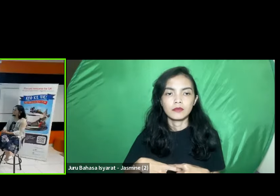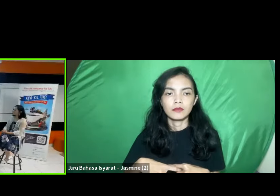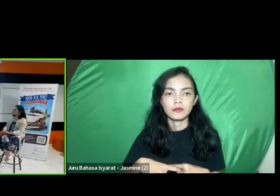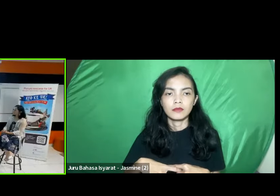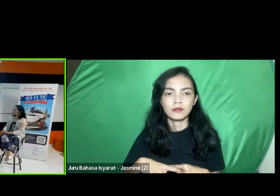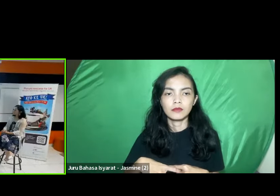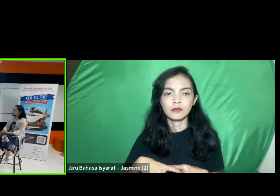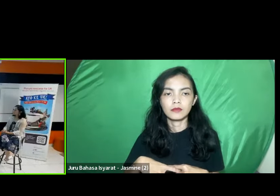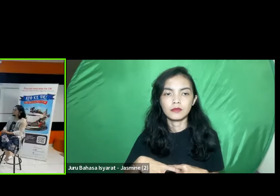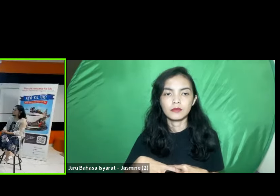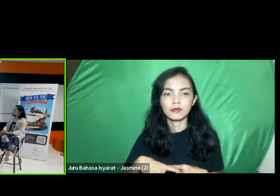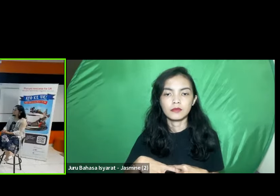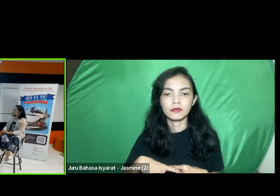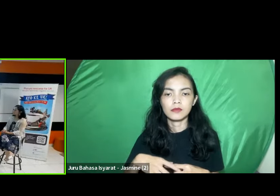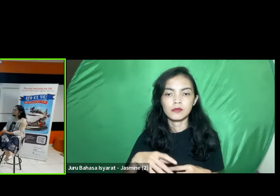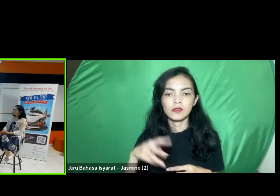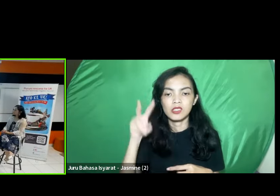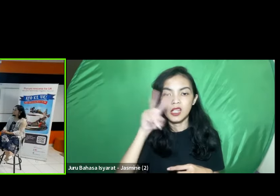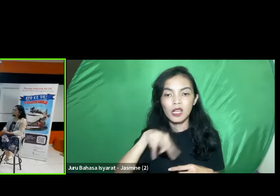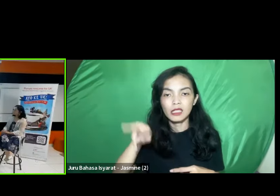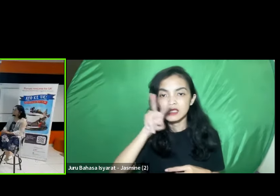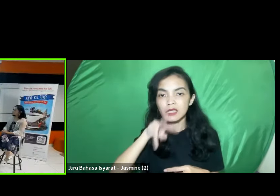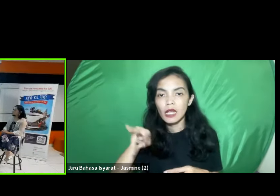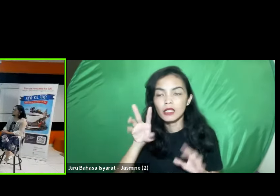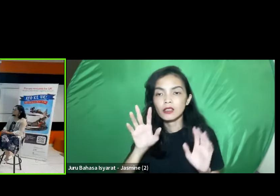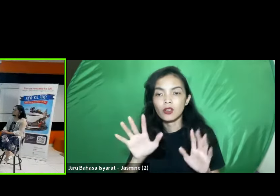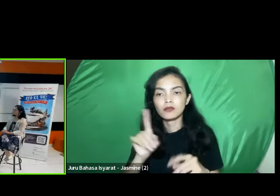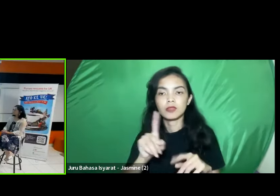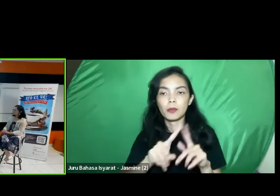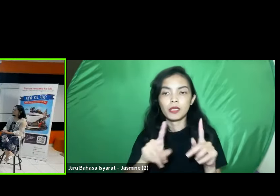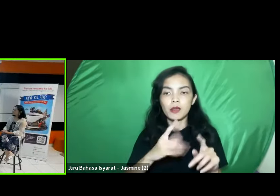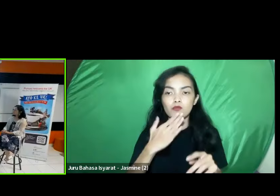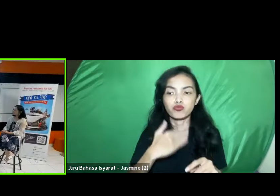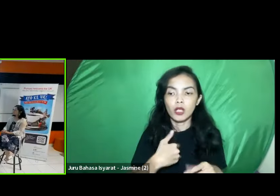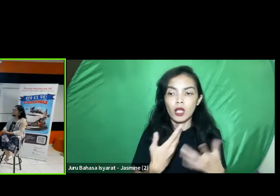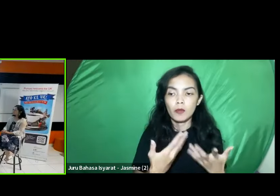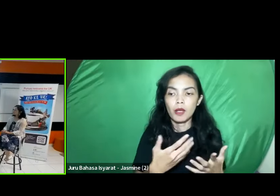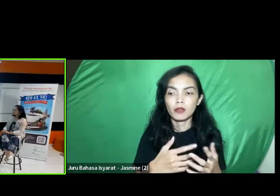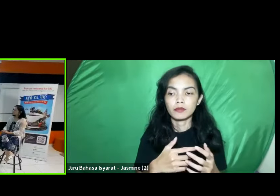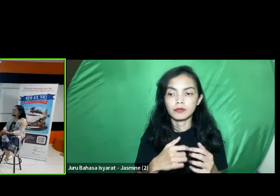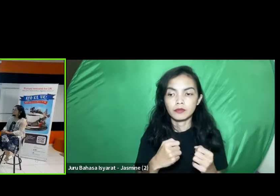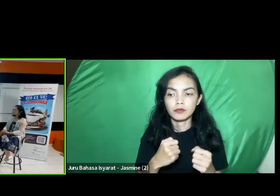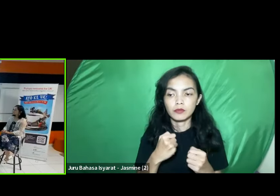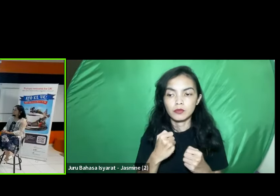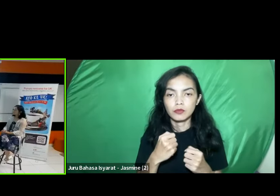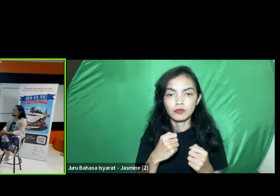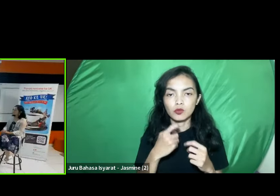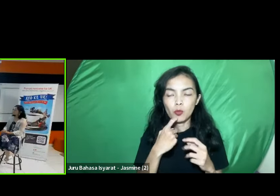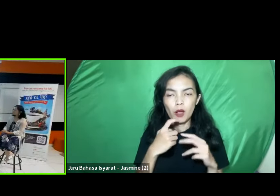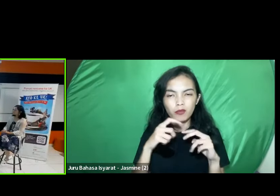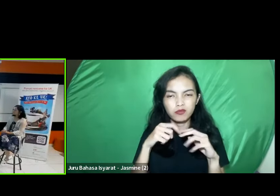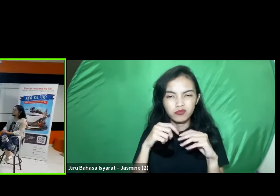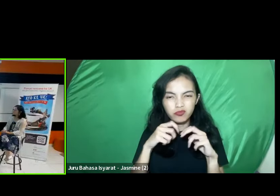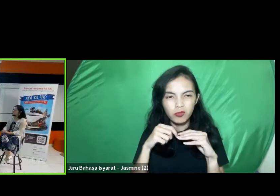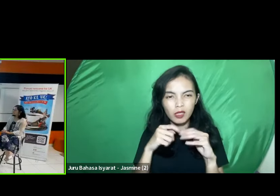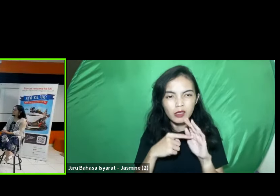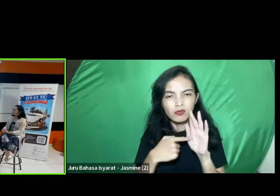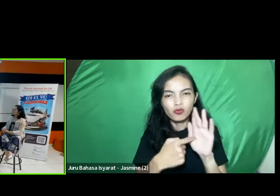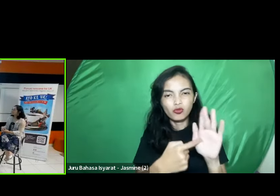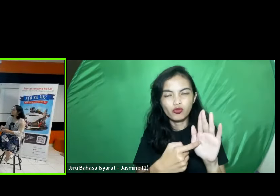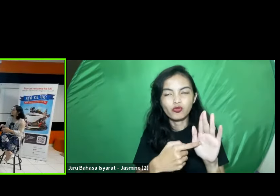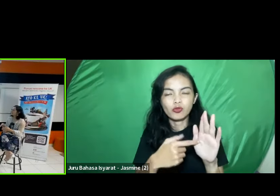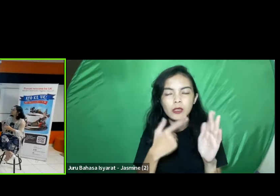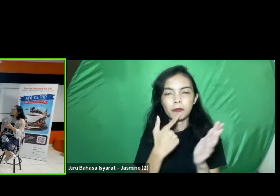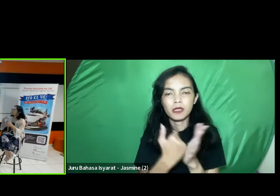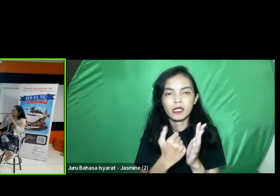harus mencari-cari tapi menhighlight apa yang sudah ada yang kita punya dan kira-kira itulah kekuatan kita apalagi tadi ya